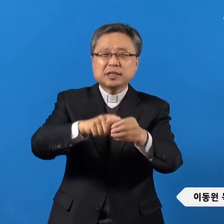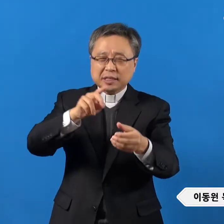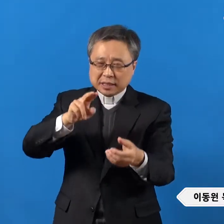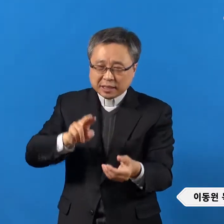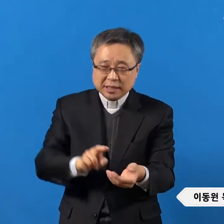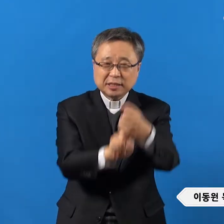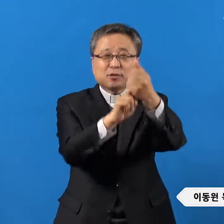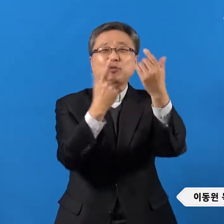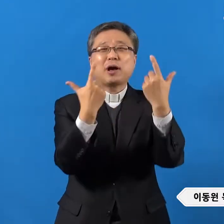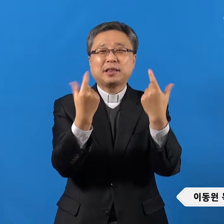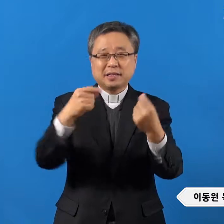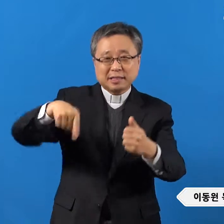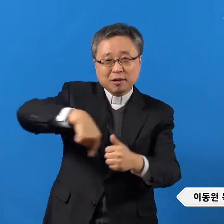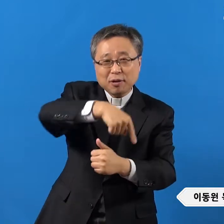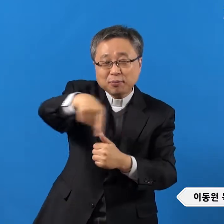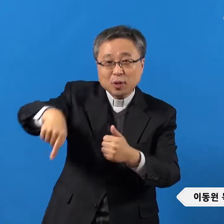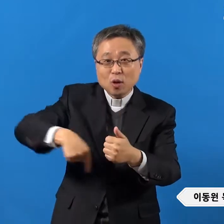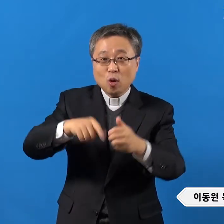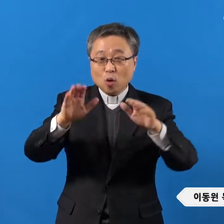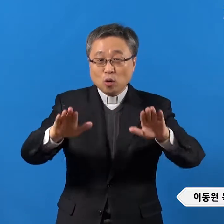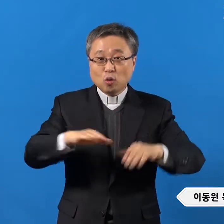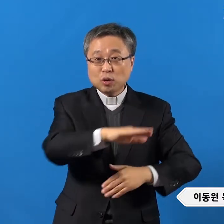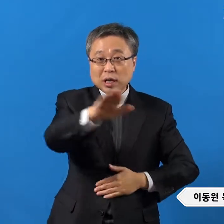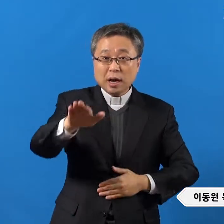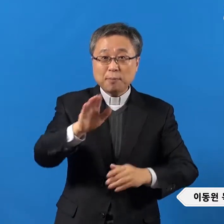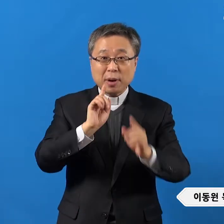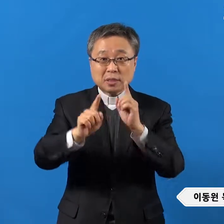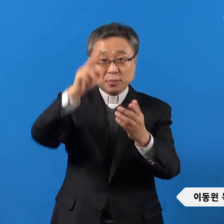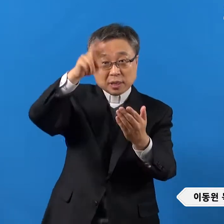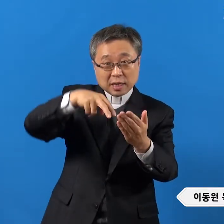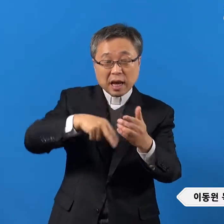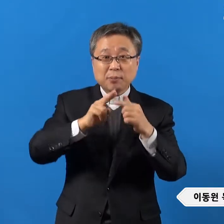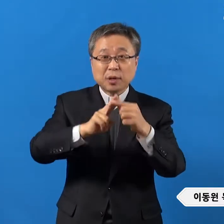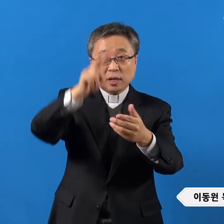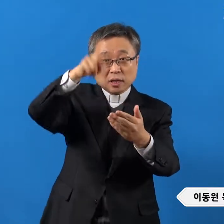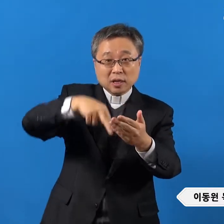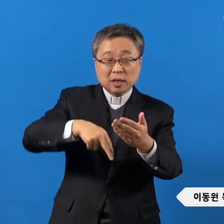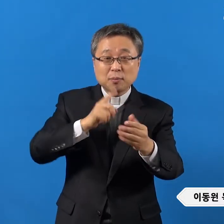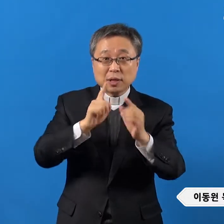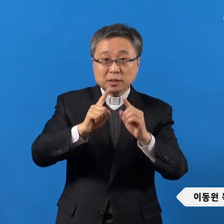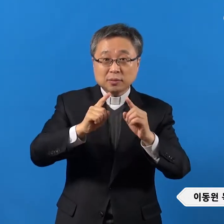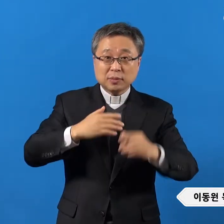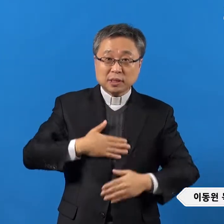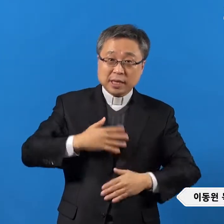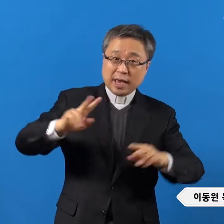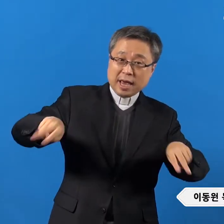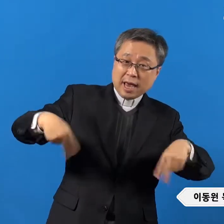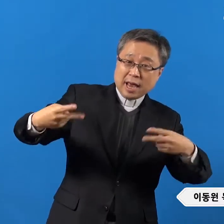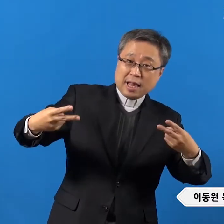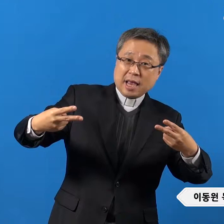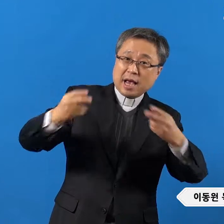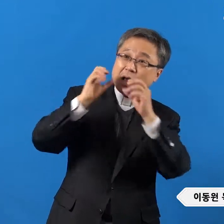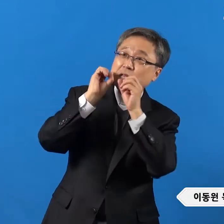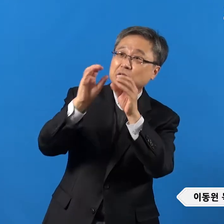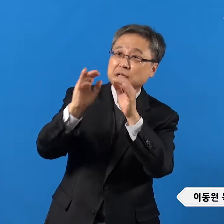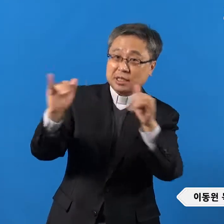상황입니다. 오늘 우리가 본문을 읽어보시면 함께 읽은 본문에 엘리야 선지자가 그 당시에 아합